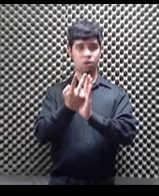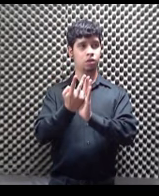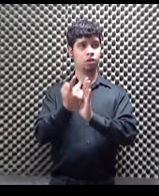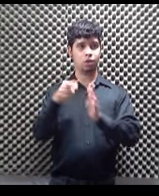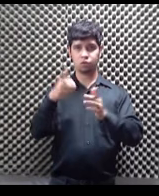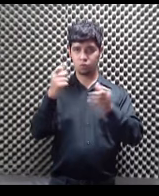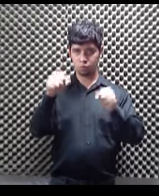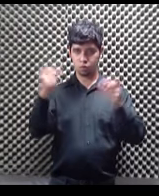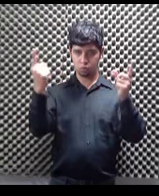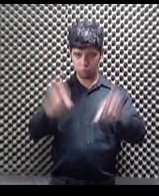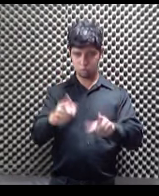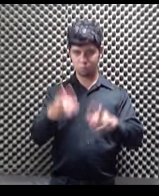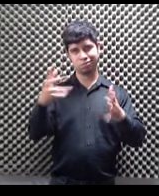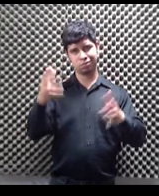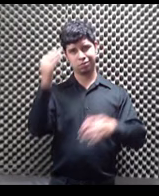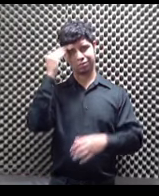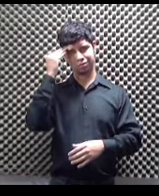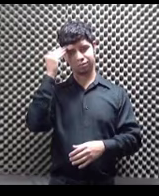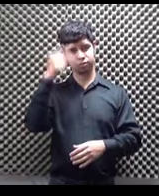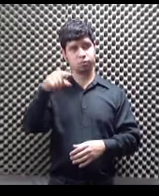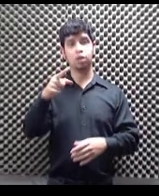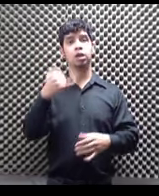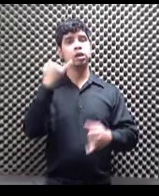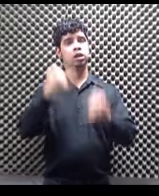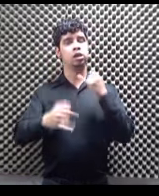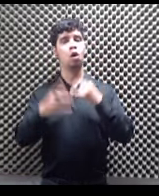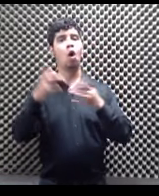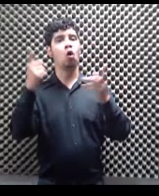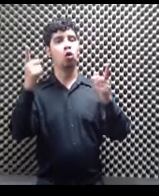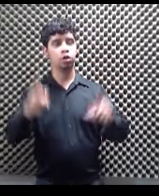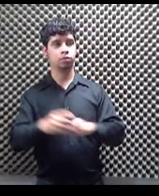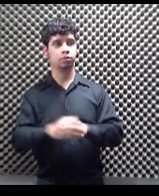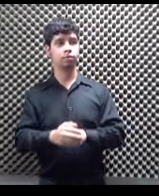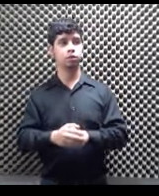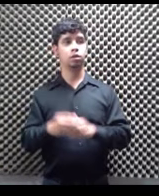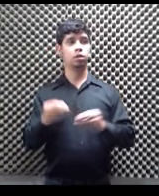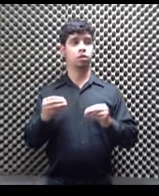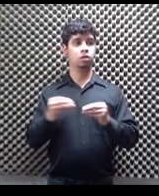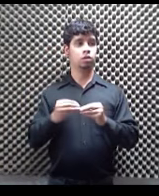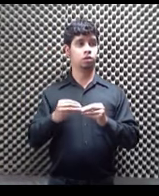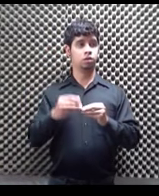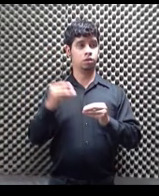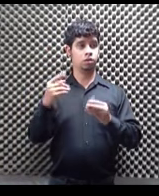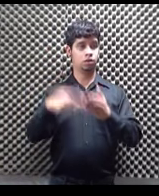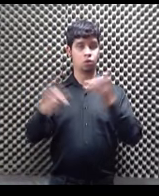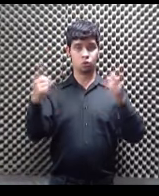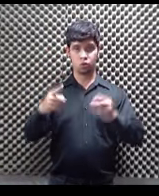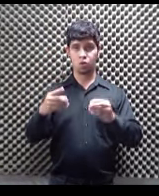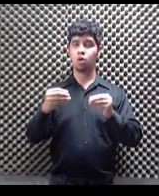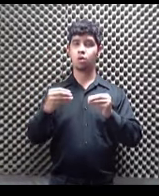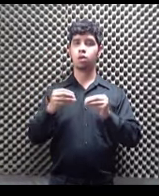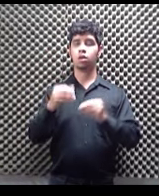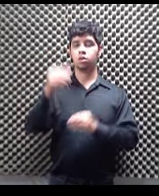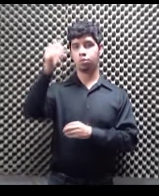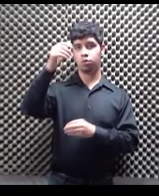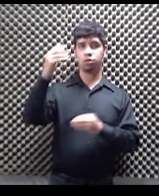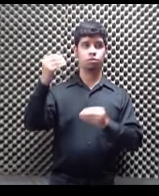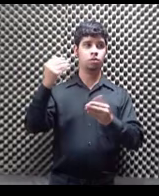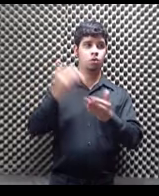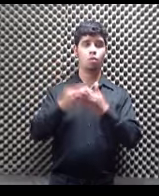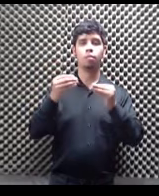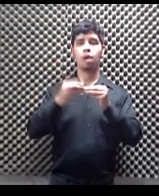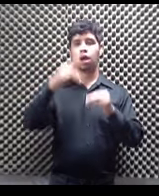esas cosas pueden pasar. El domingo, pues entonces tuvimos más niños. Ajá. Tuvimos una orquídea y un pelucín